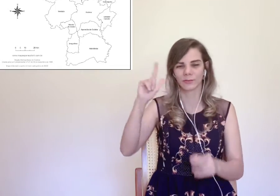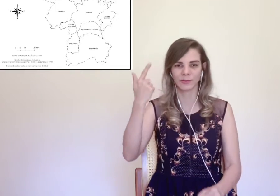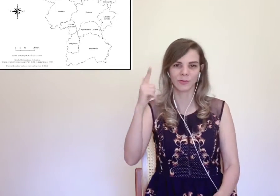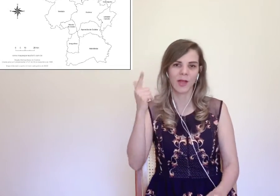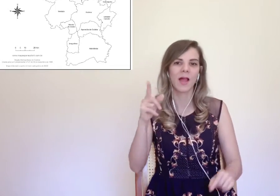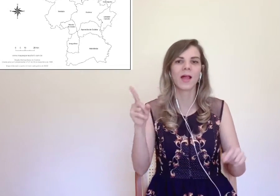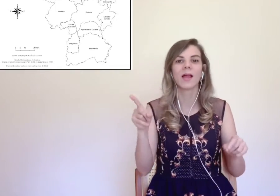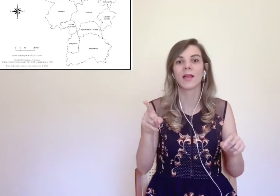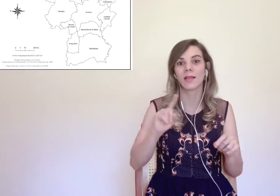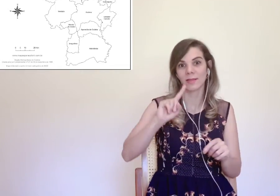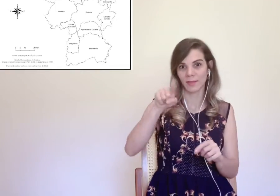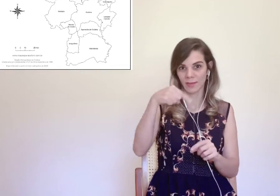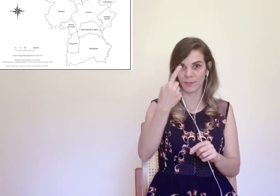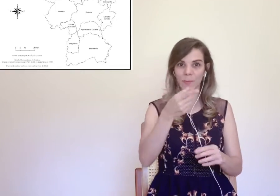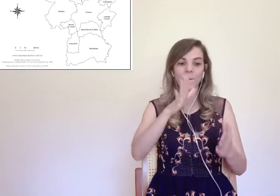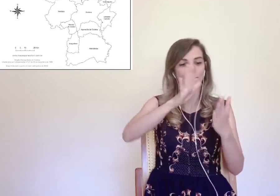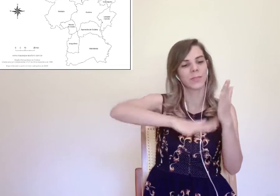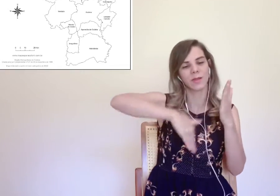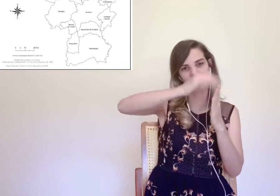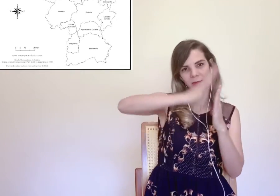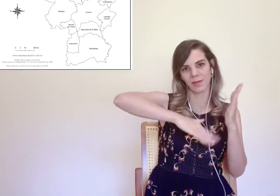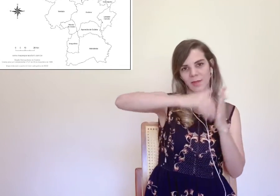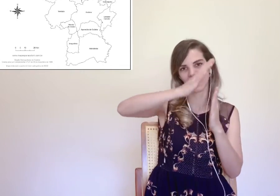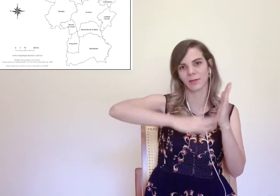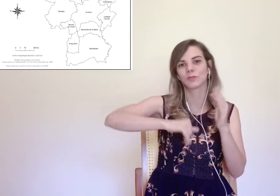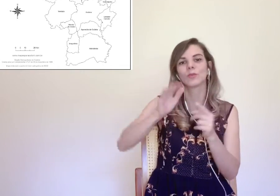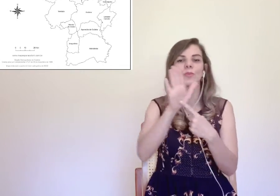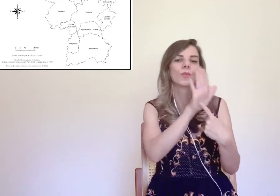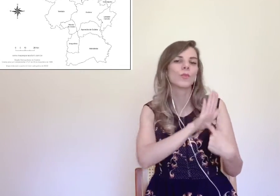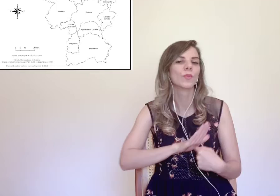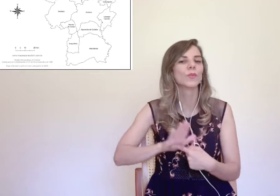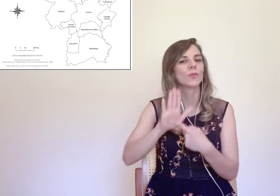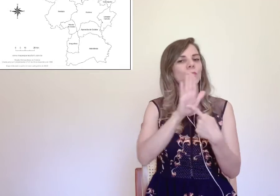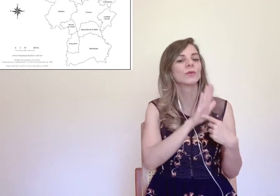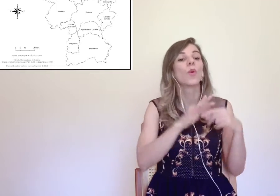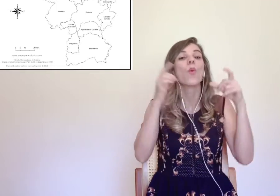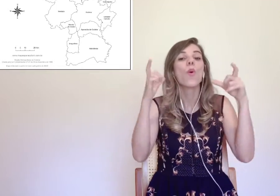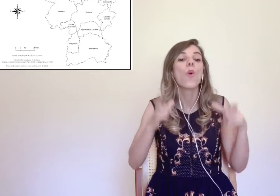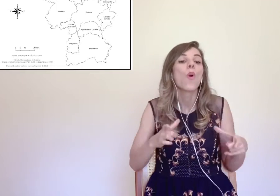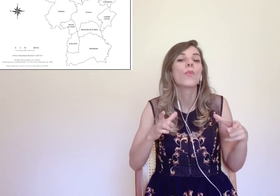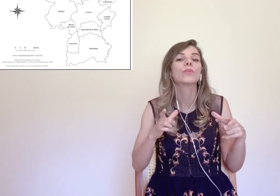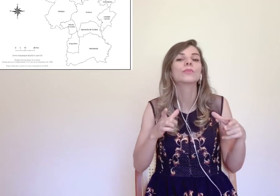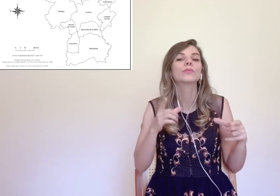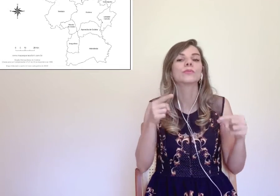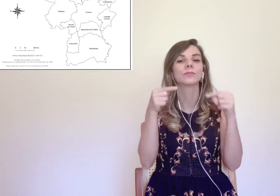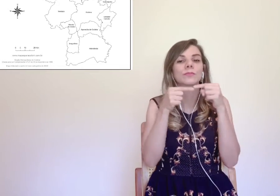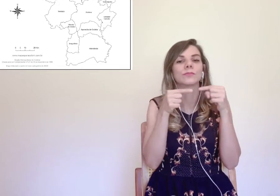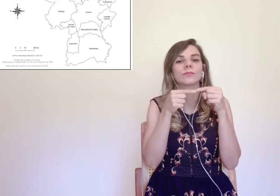Veja as cidades que estão em volta da cidade de Goiânia.